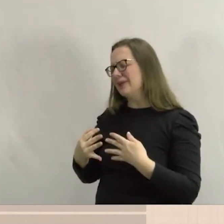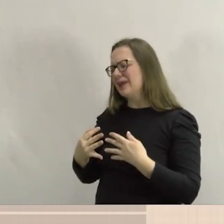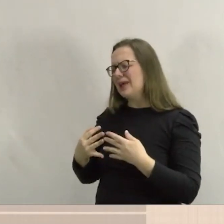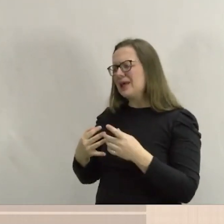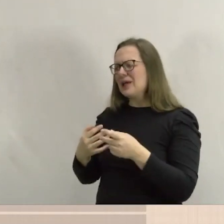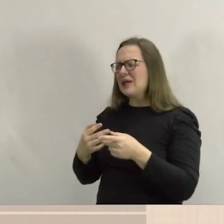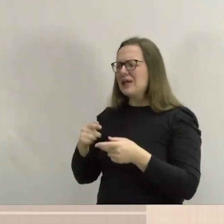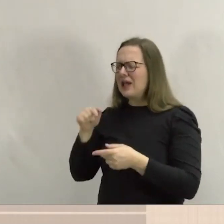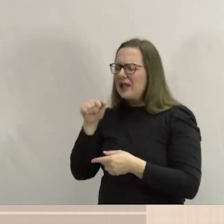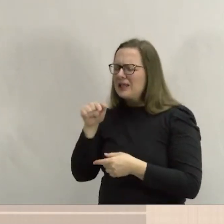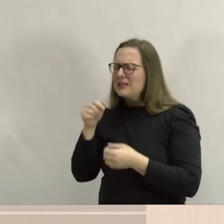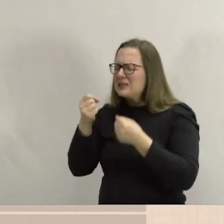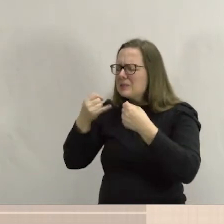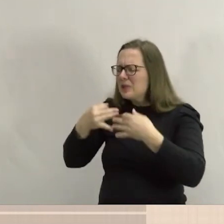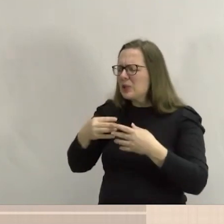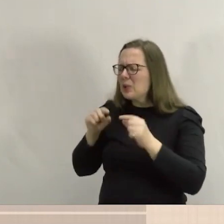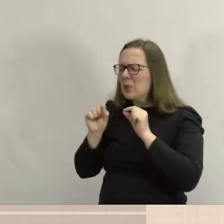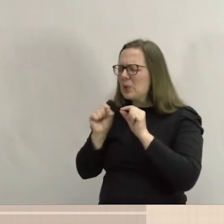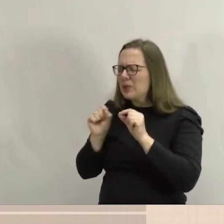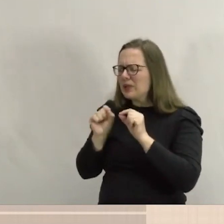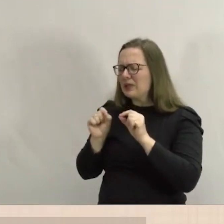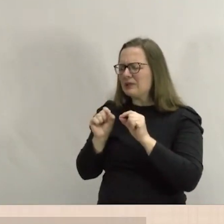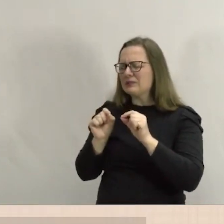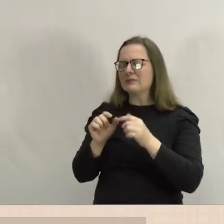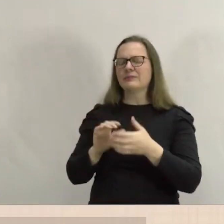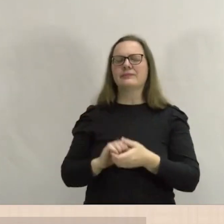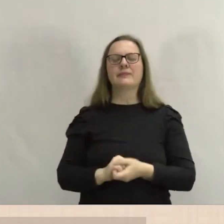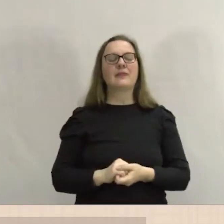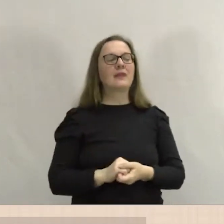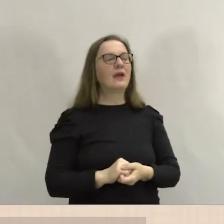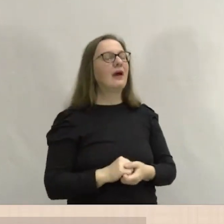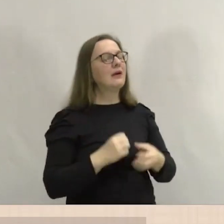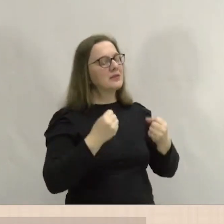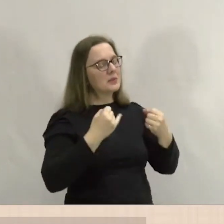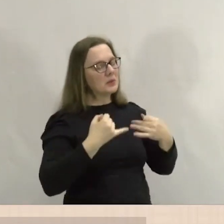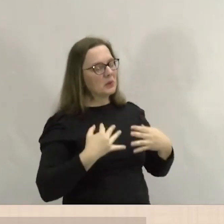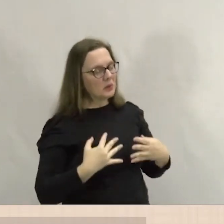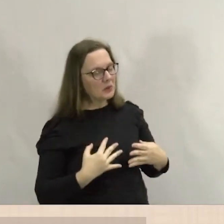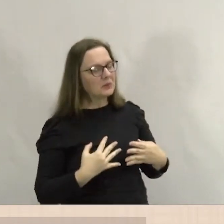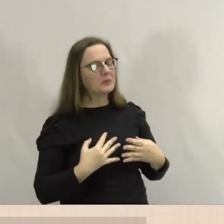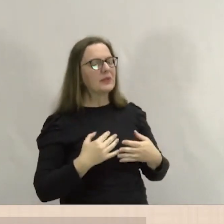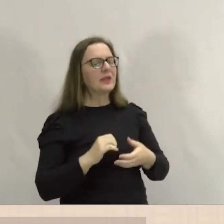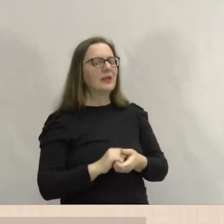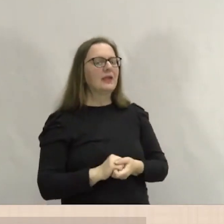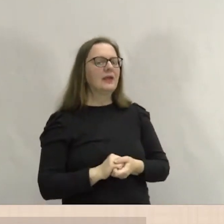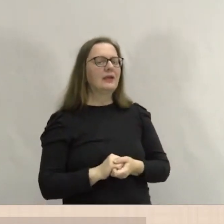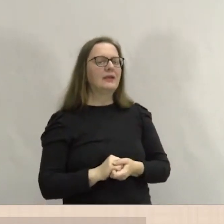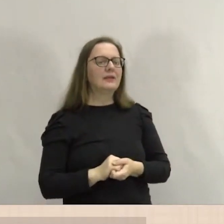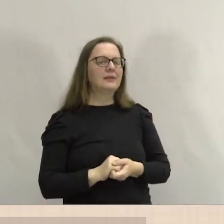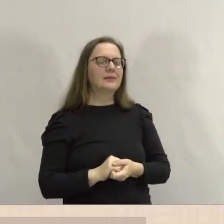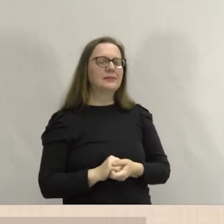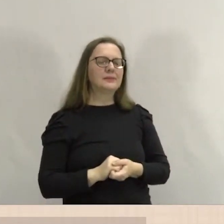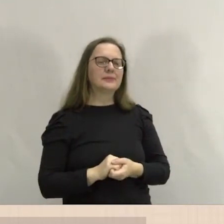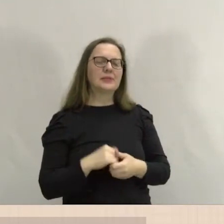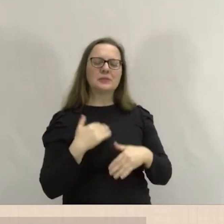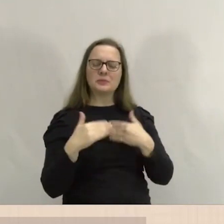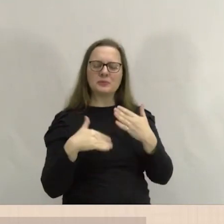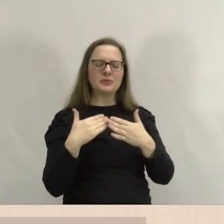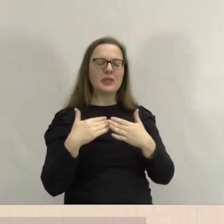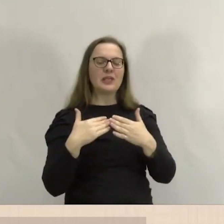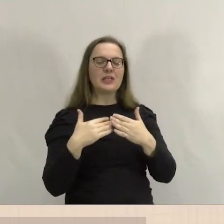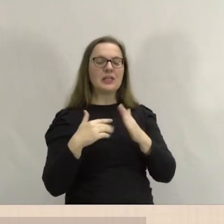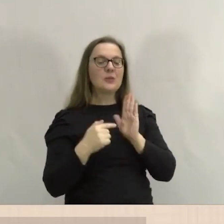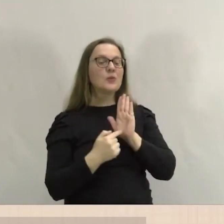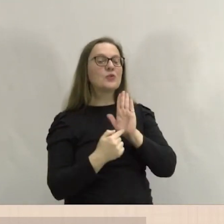profeta. Fala de si mesmo ou de algum outro? Então Filipe explicou e, começando por essa passagem da Escritura,